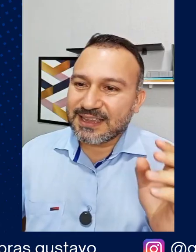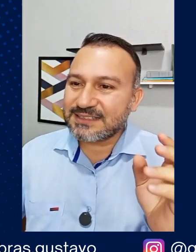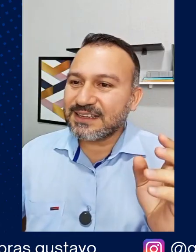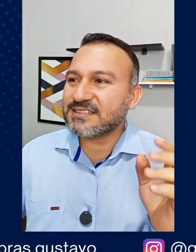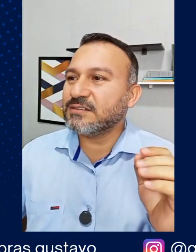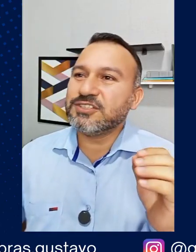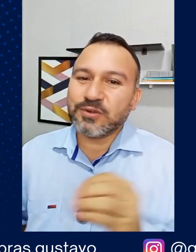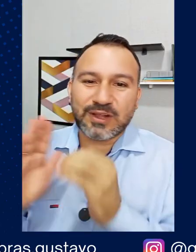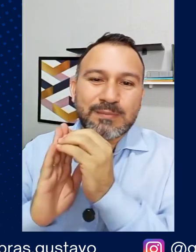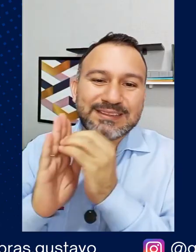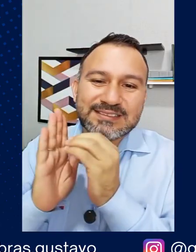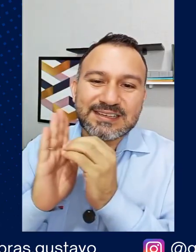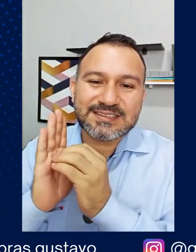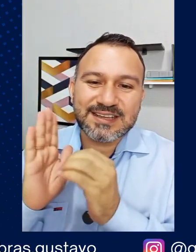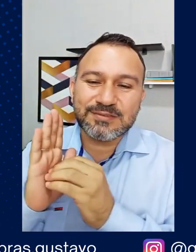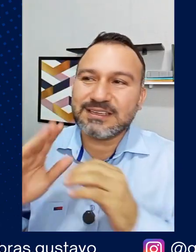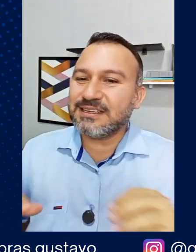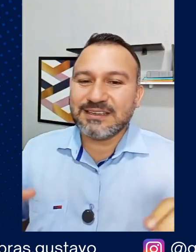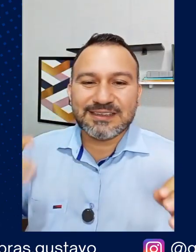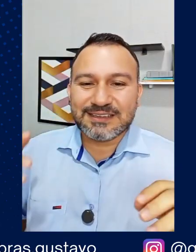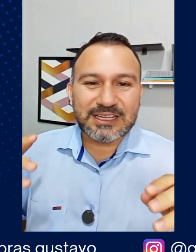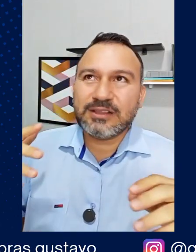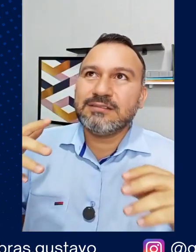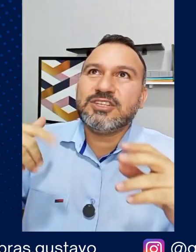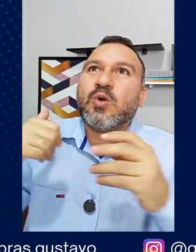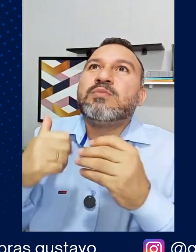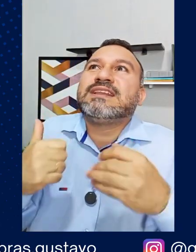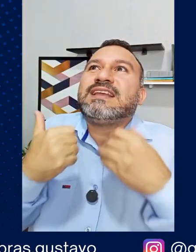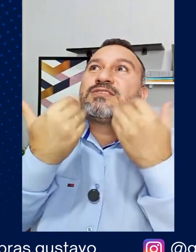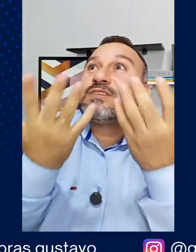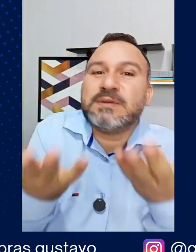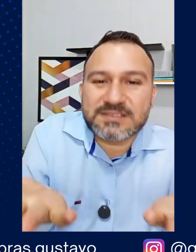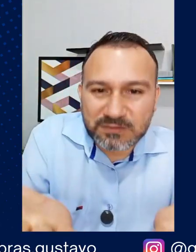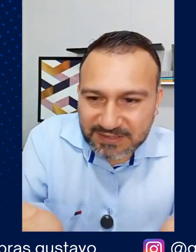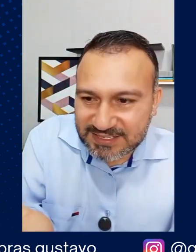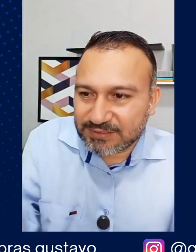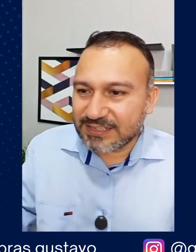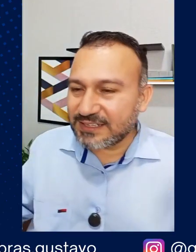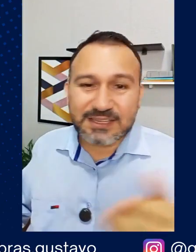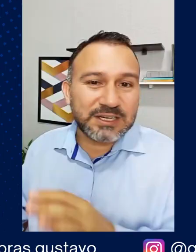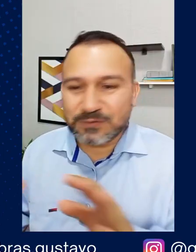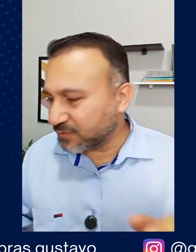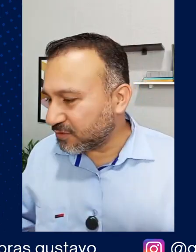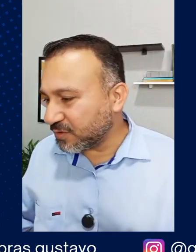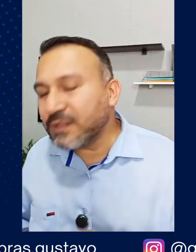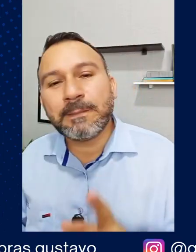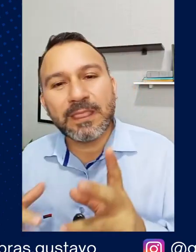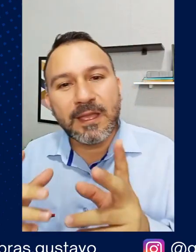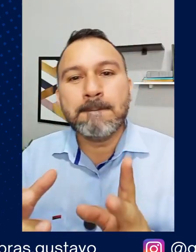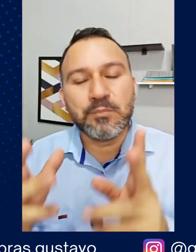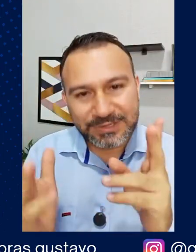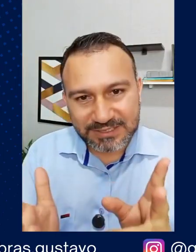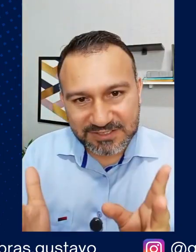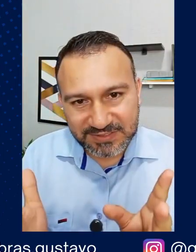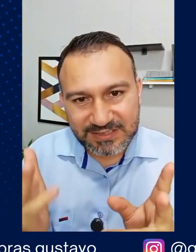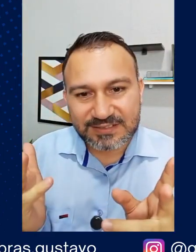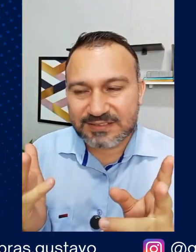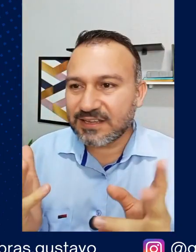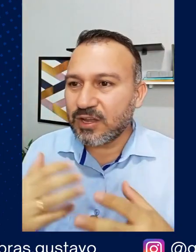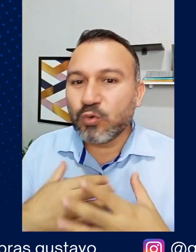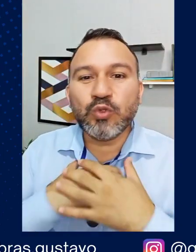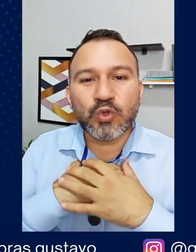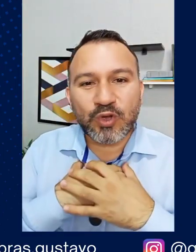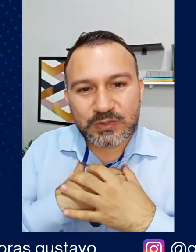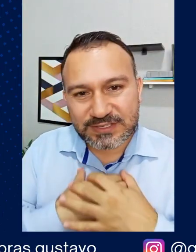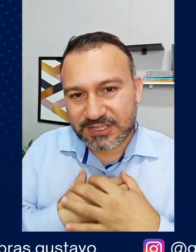todas, que essa questão de colocar uma descrição de como que a sua expressão facial tem que estar não funciona. Muitas